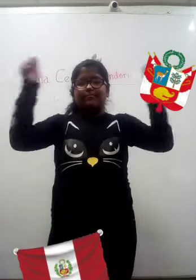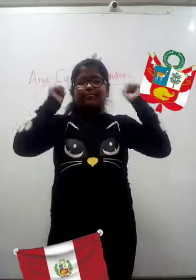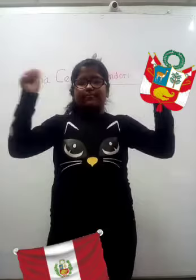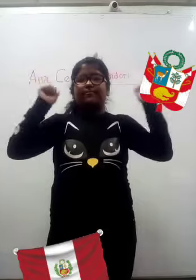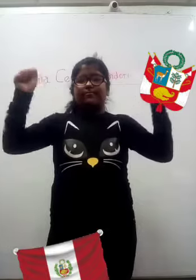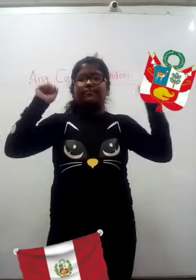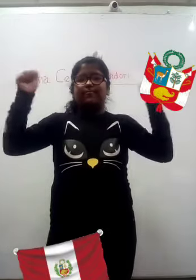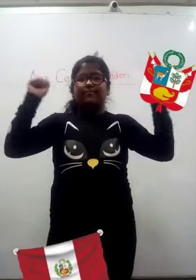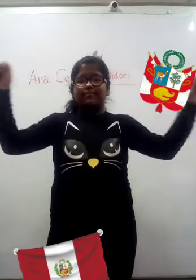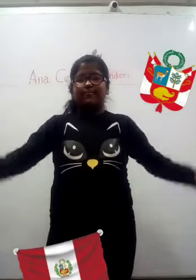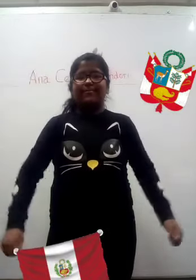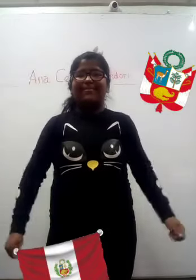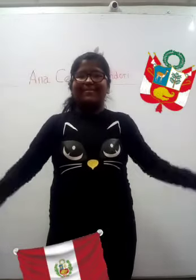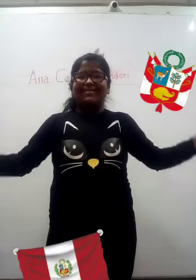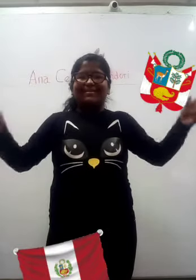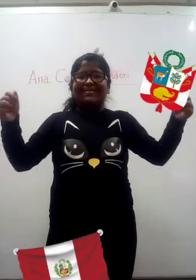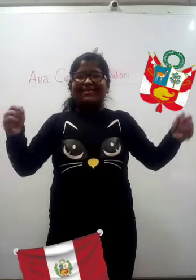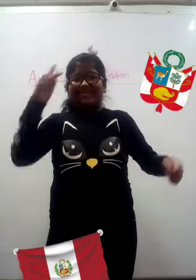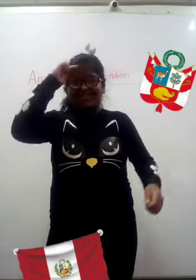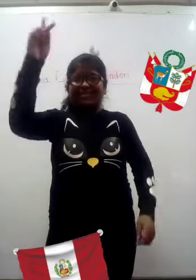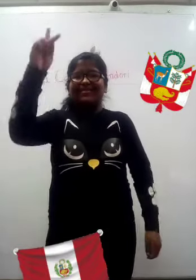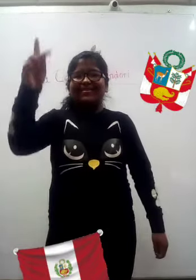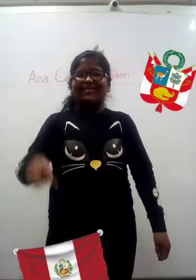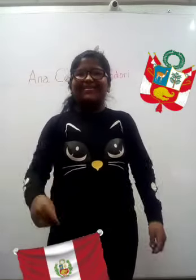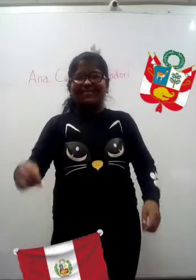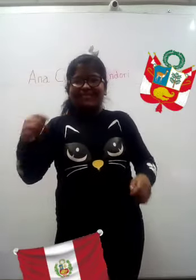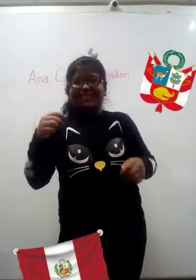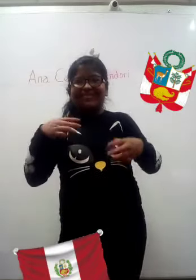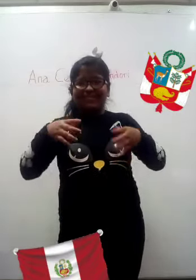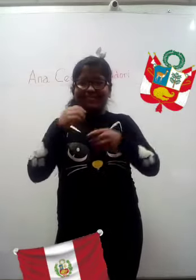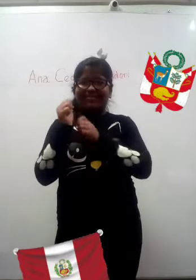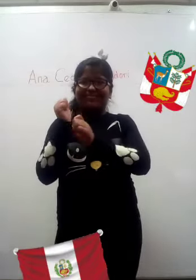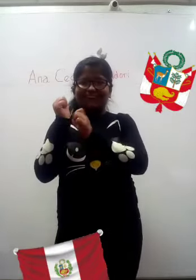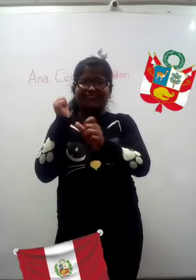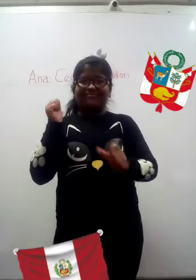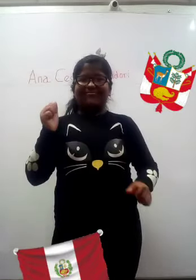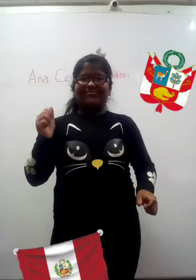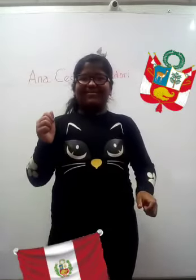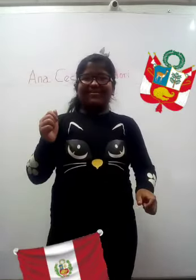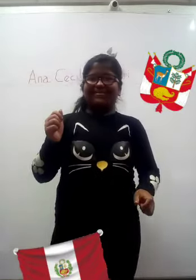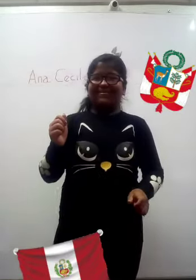Somos hermanos, somos hermanos.